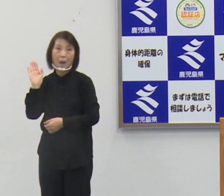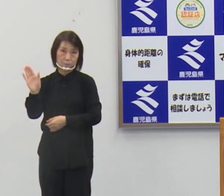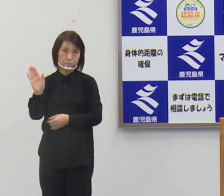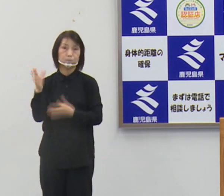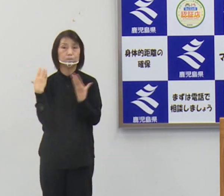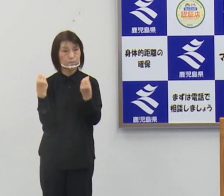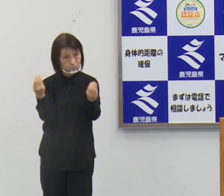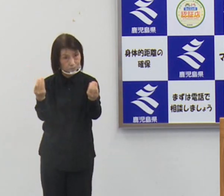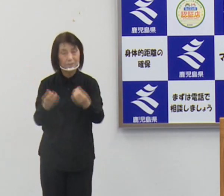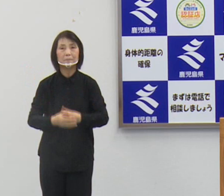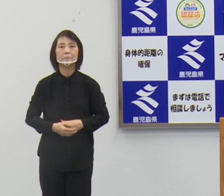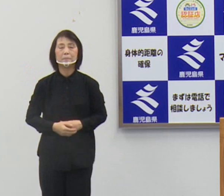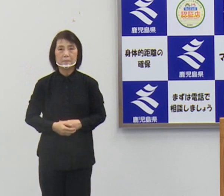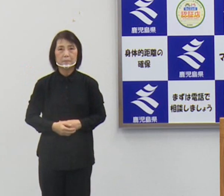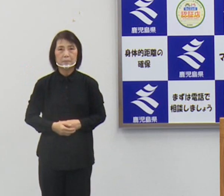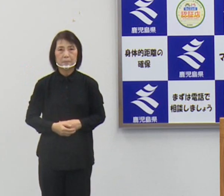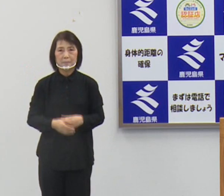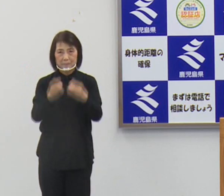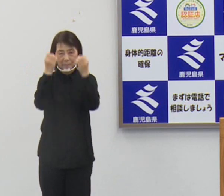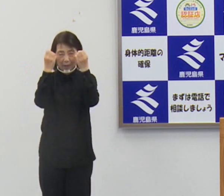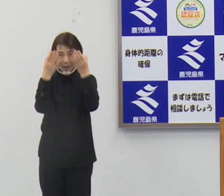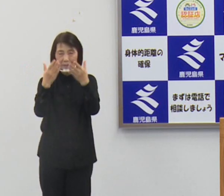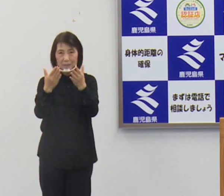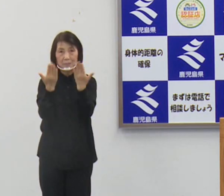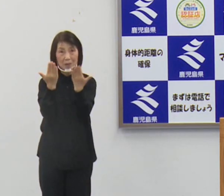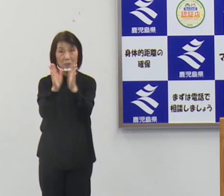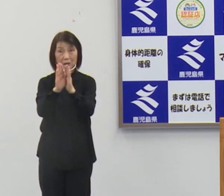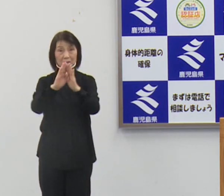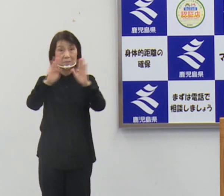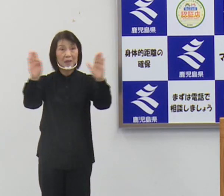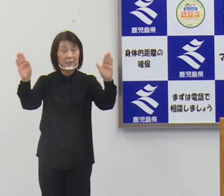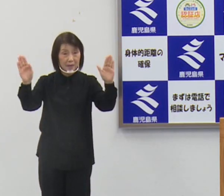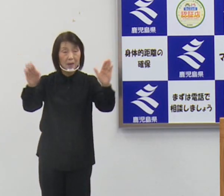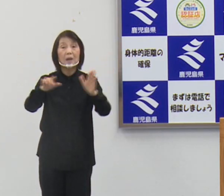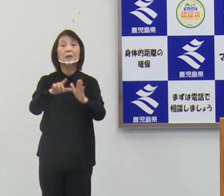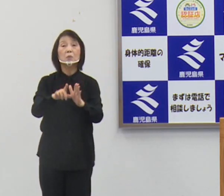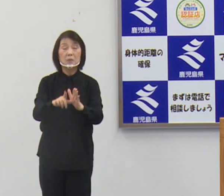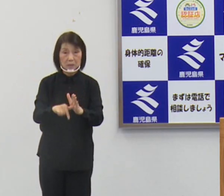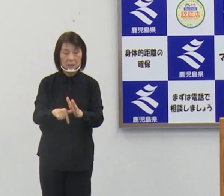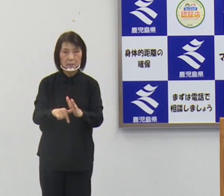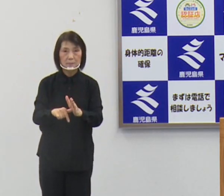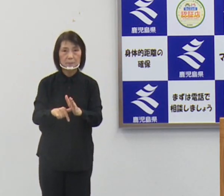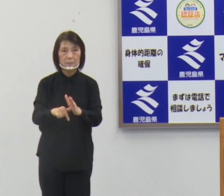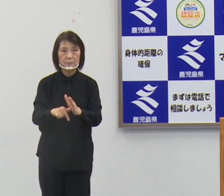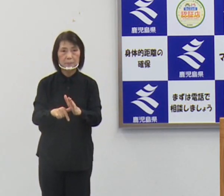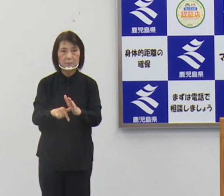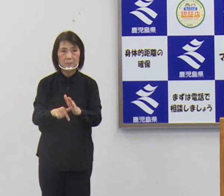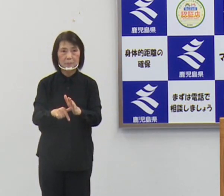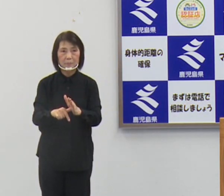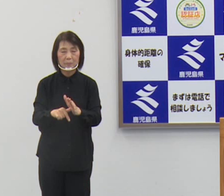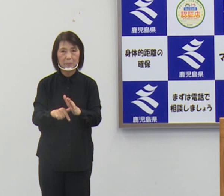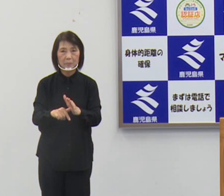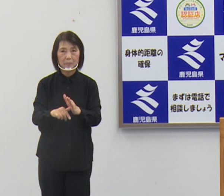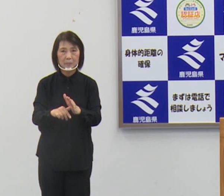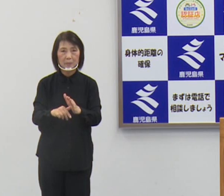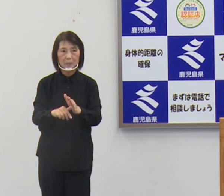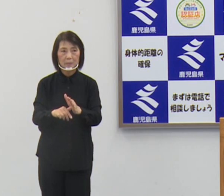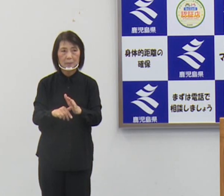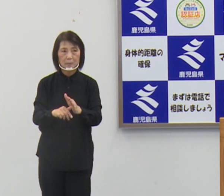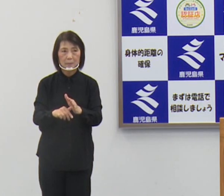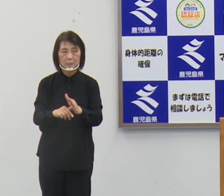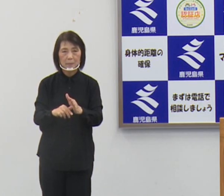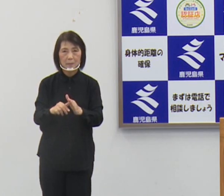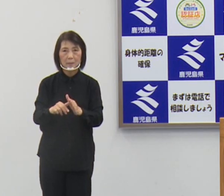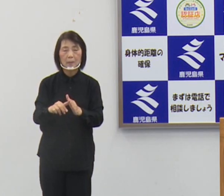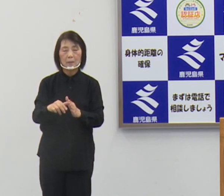あること、新学期を迎え人流が活発化する中でシルバーウィークを今後迎え